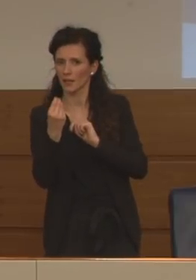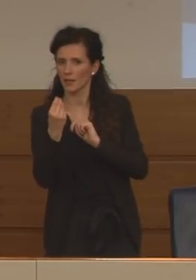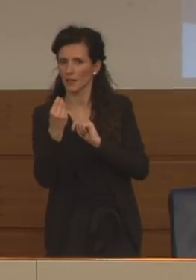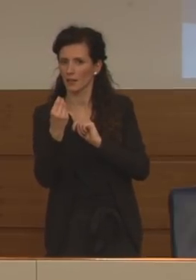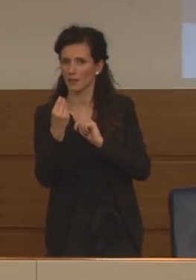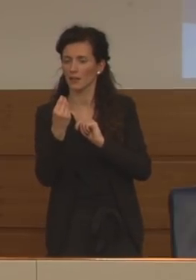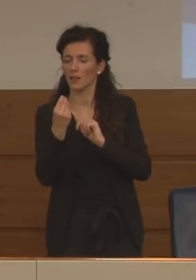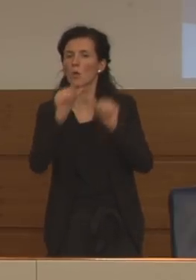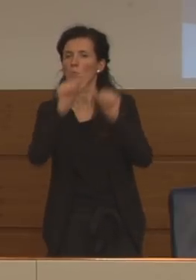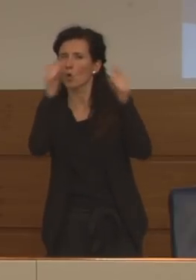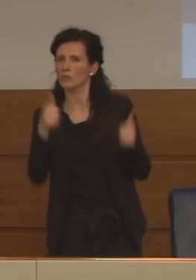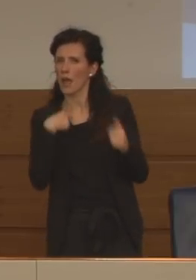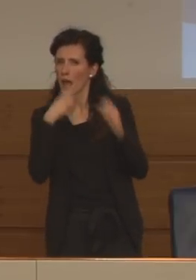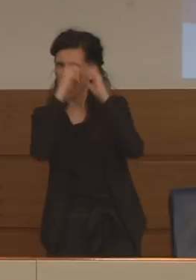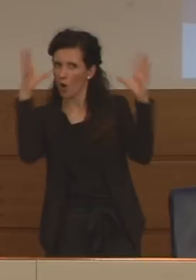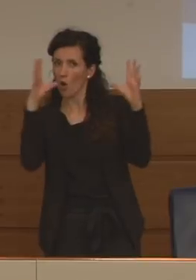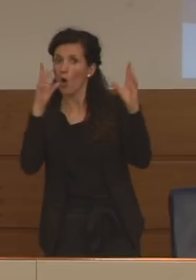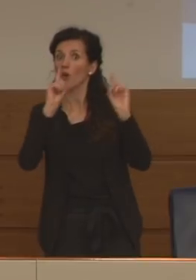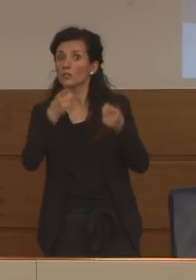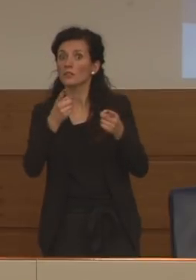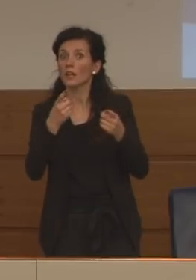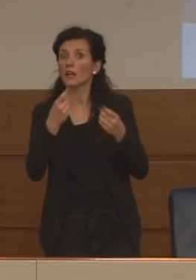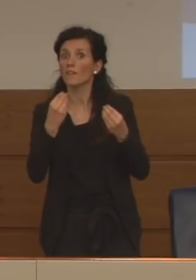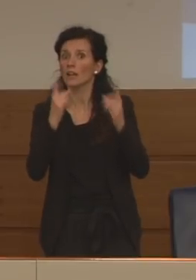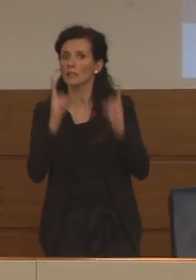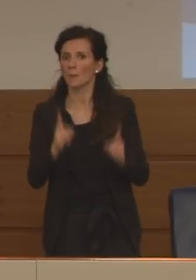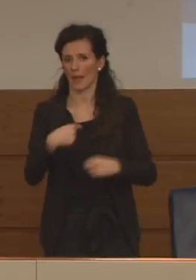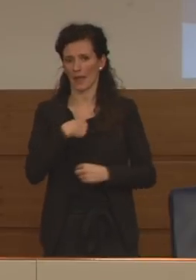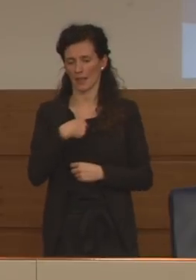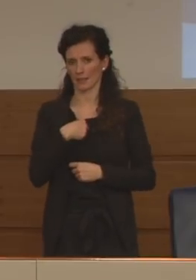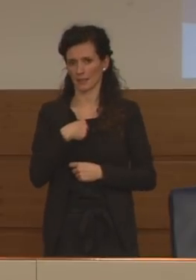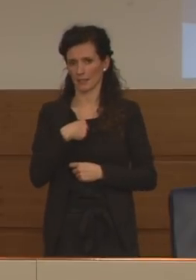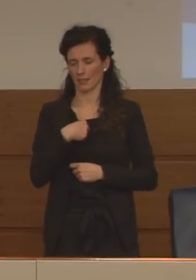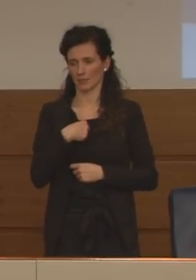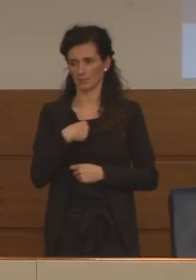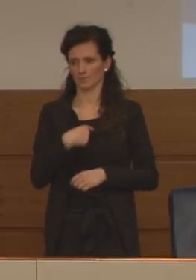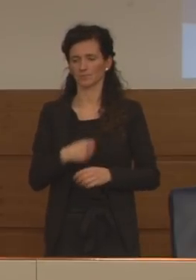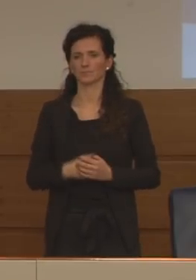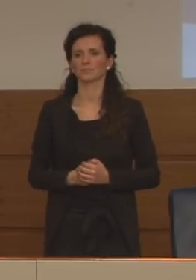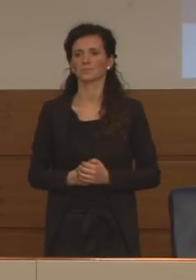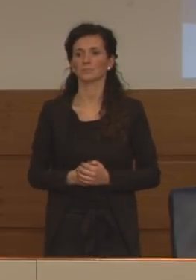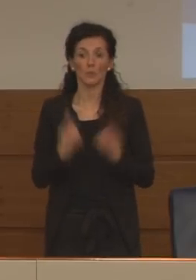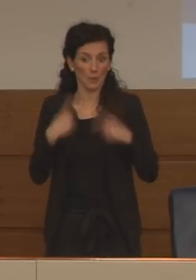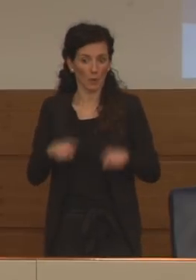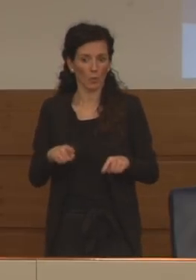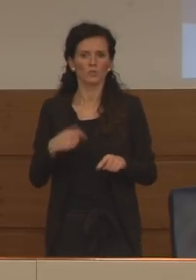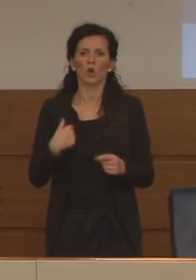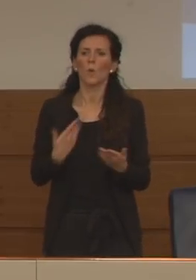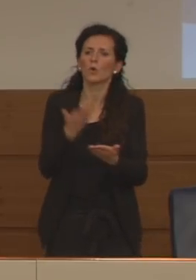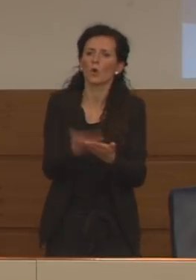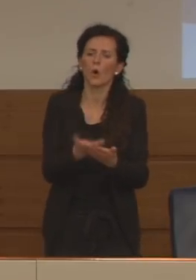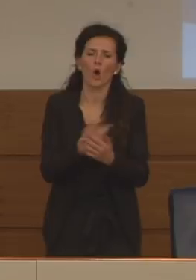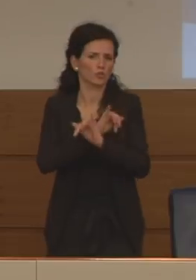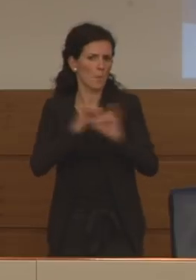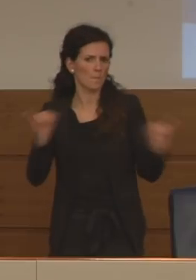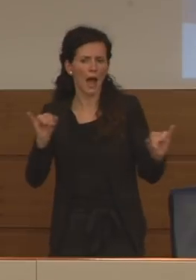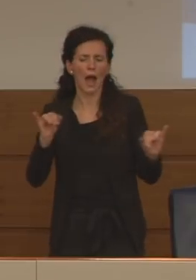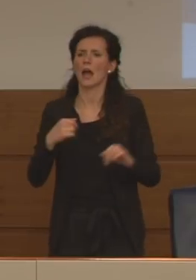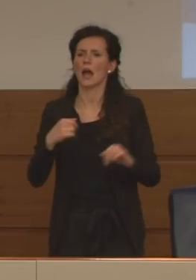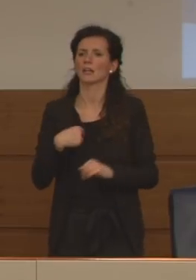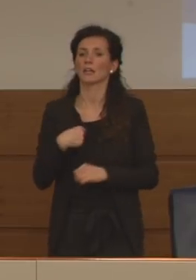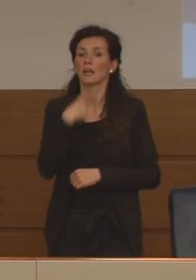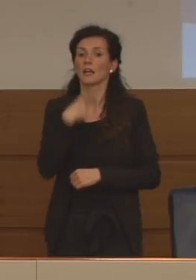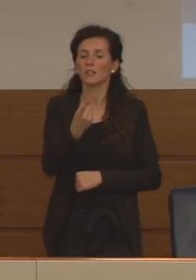modellini questa è la ragione per cui non abbiamo mai proposto non mi avete mai sentito dire saremo vicini al picco